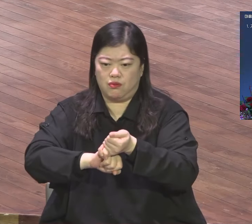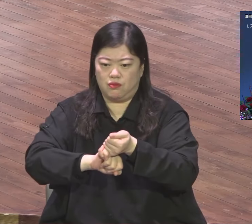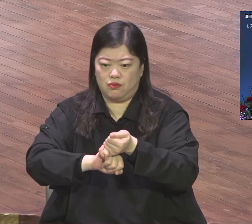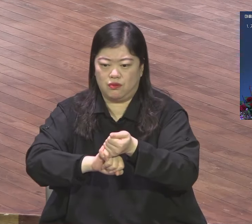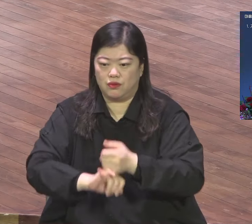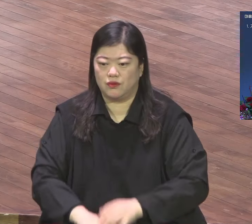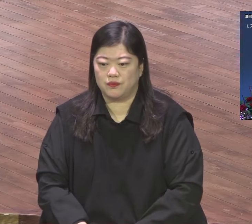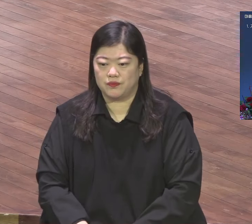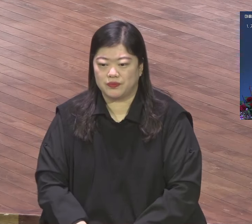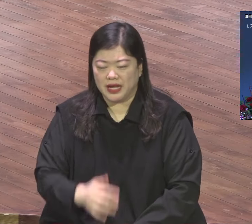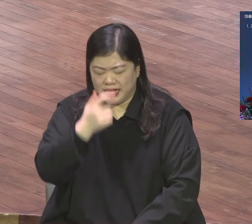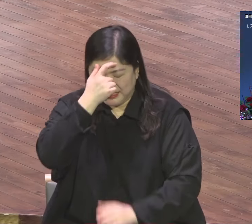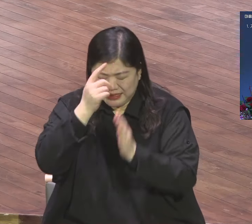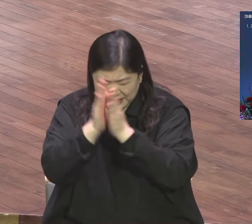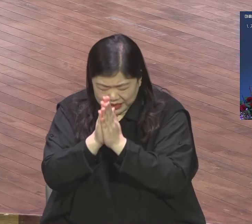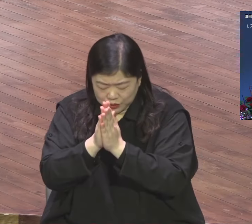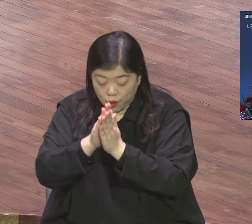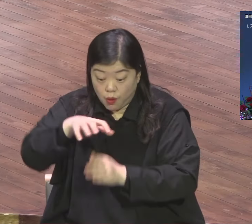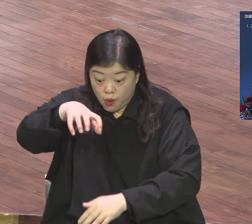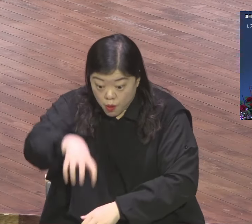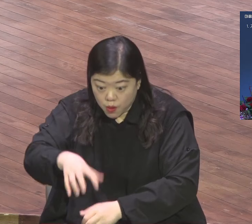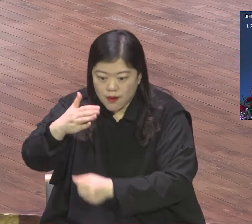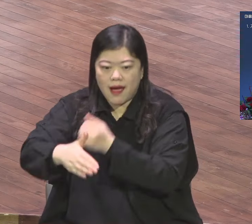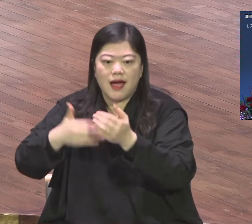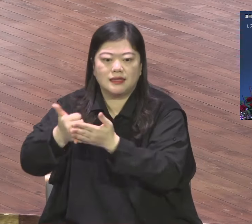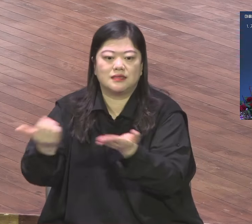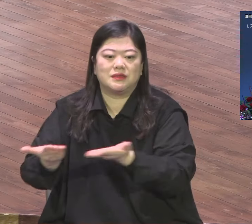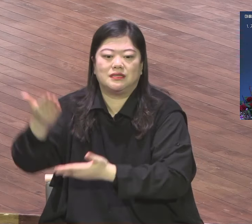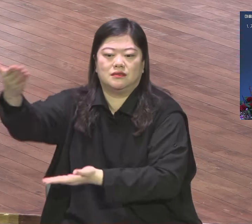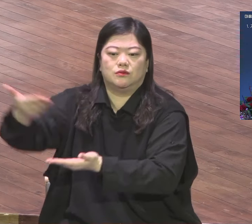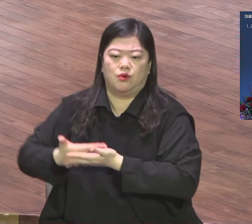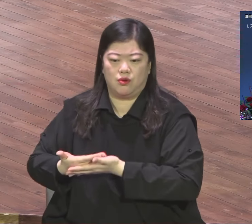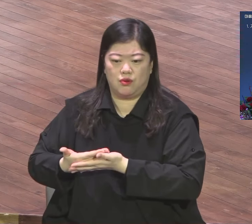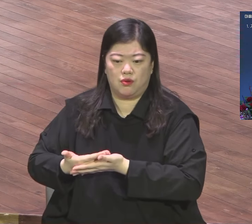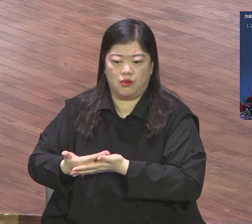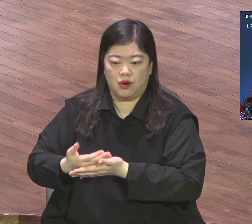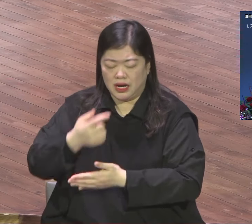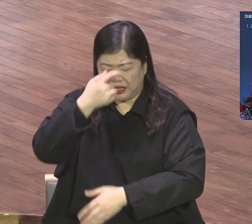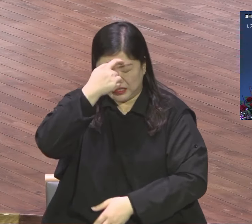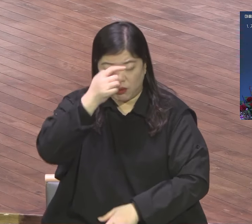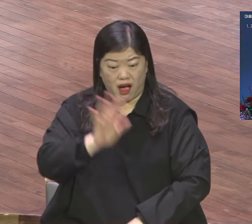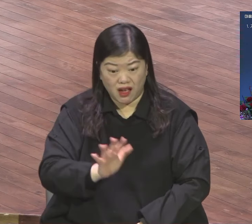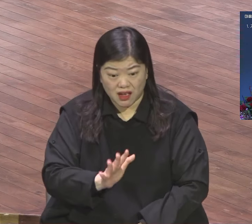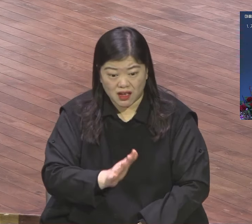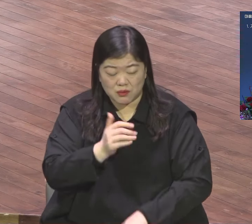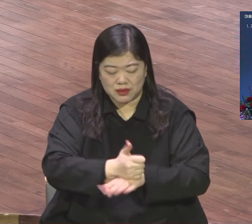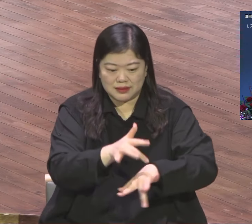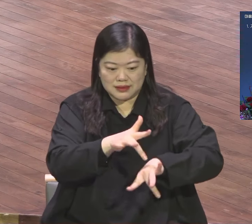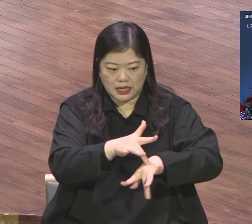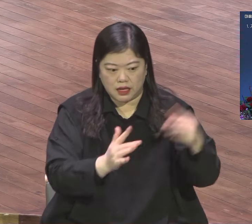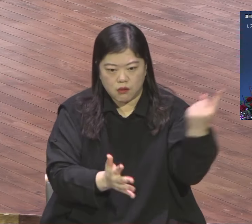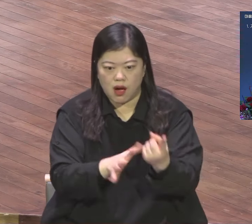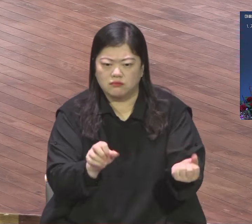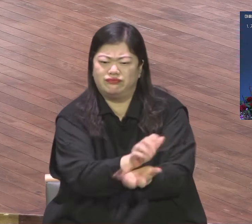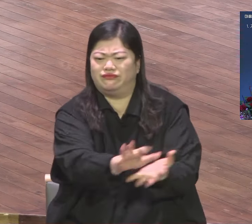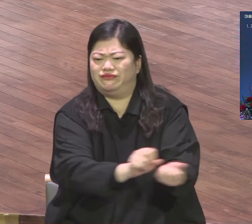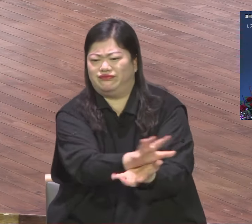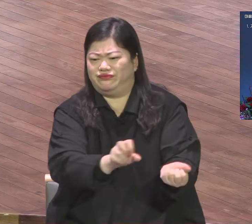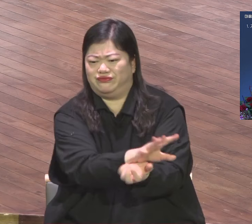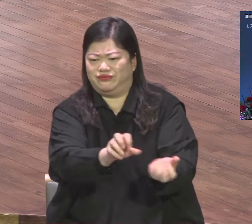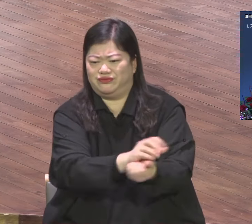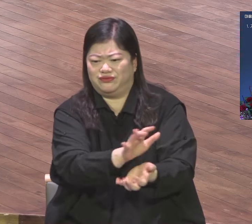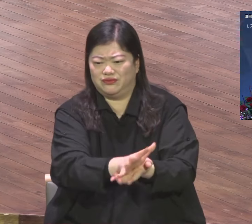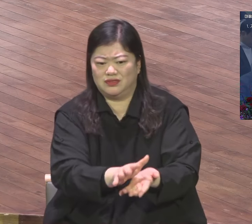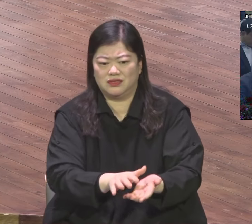곳에 하나님이 일하신다. 기도가 없는 곳은 사단의 잔치집이고 기도가 있는 곳은